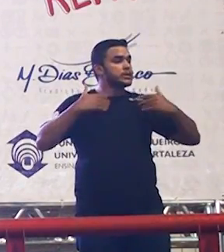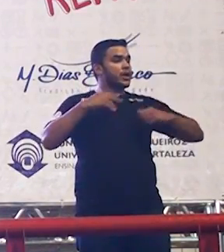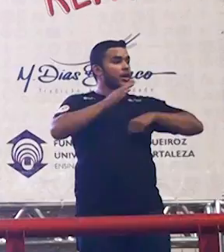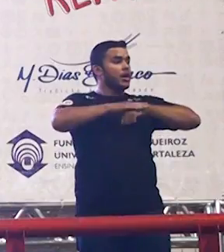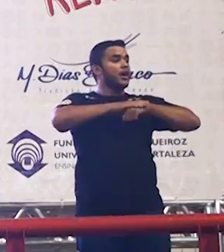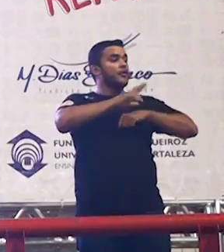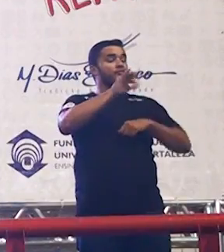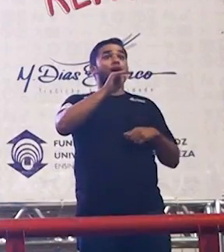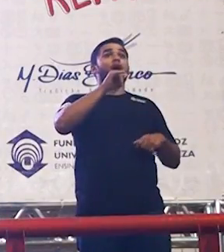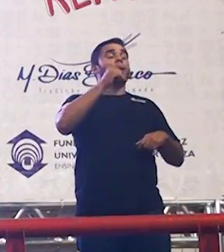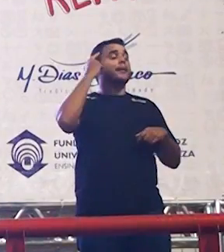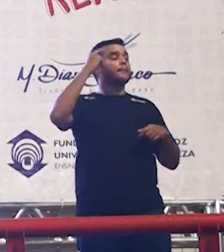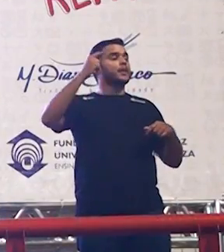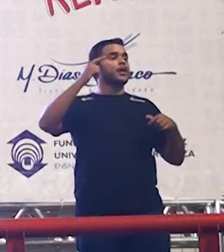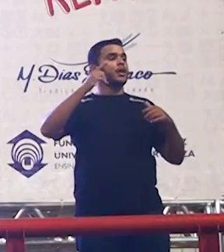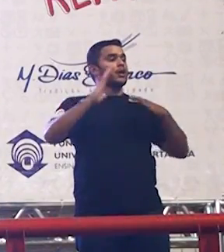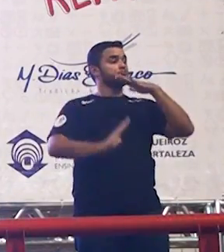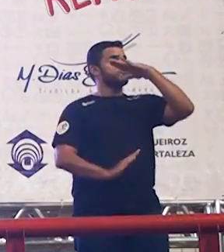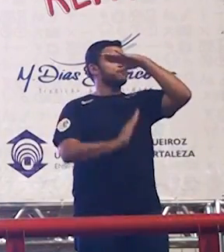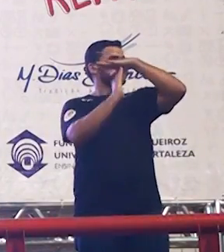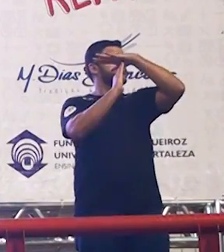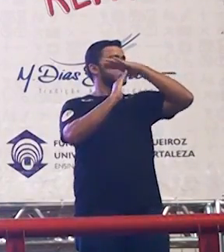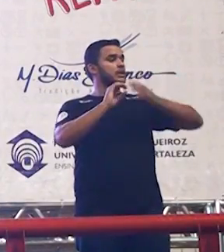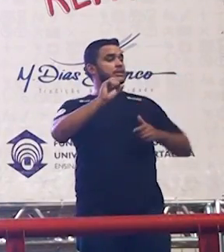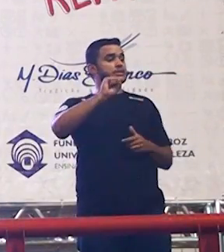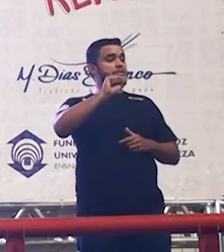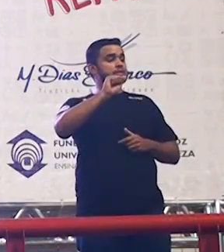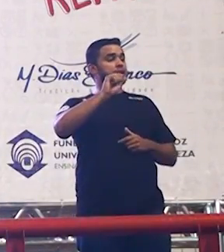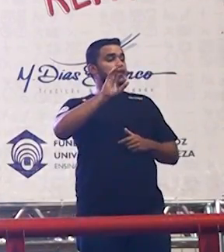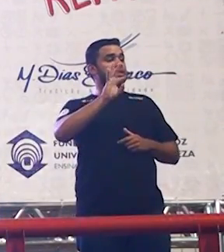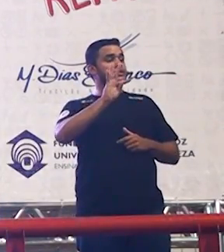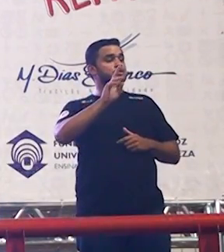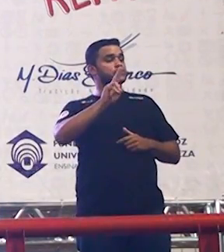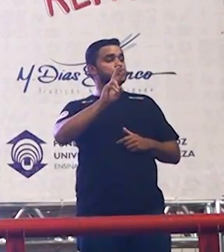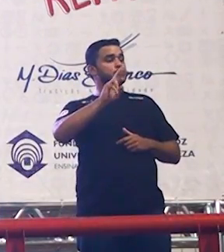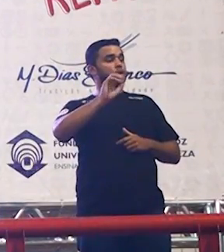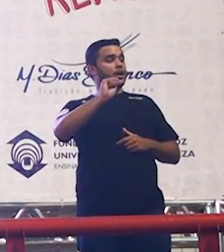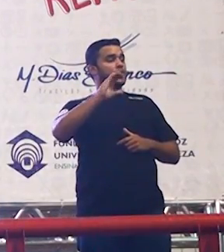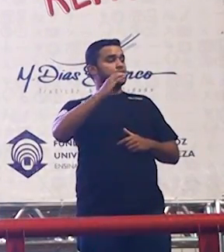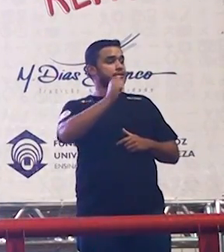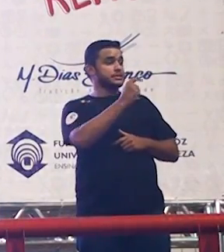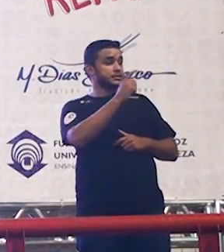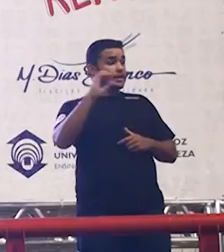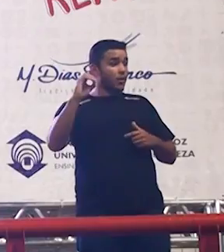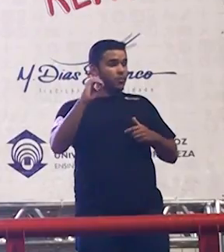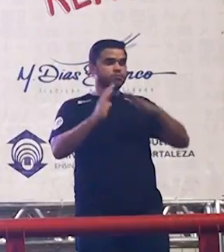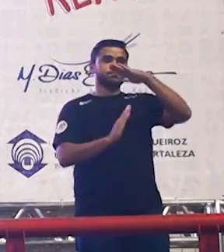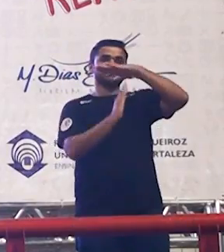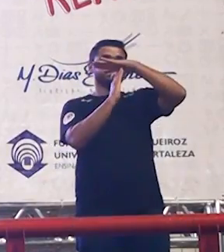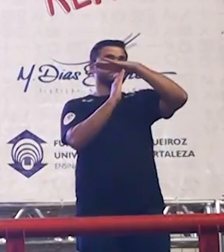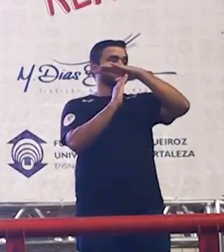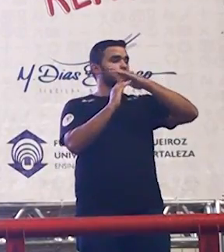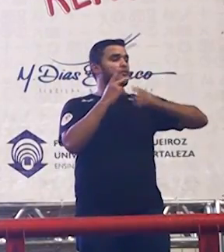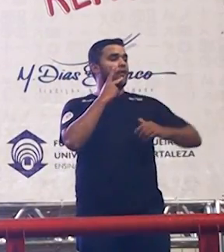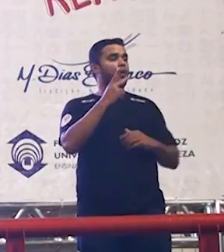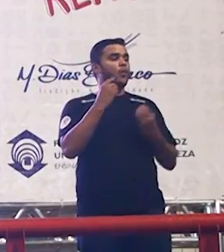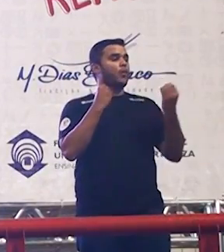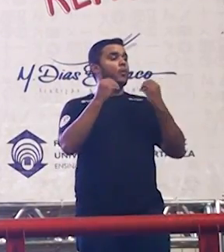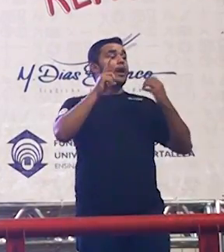uma região, mais alto será o ponto de saturação. Perfeito? Quanto mais